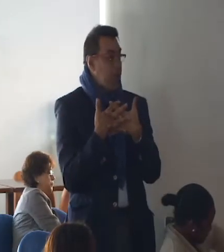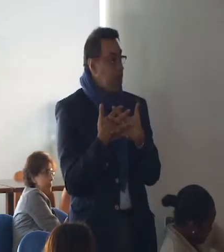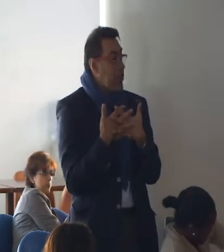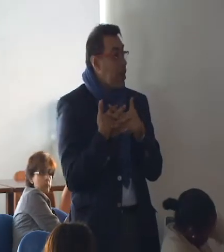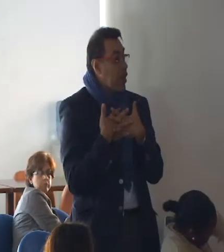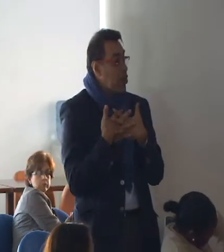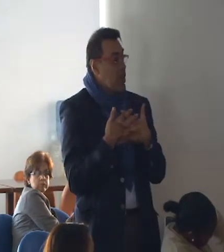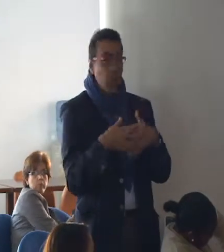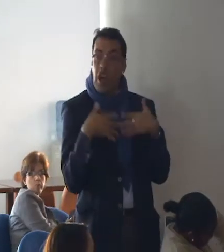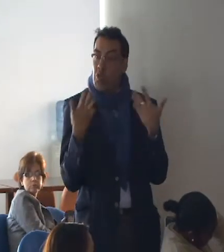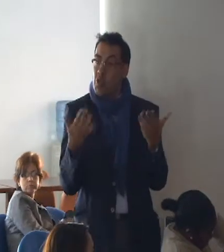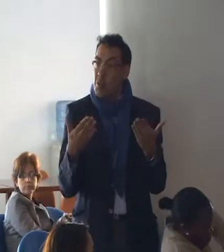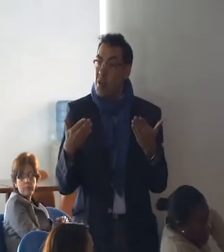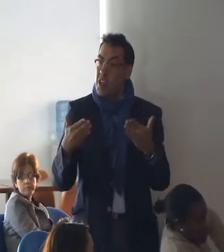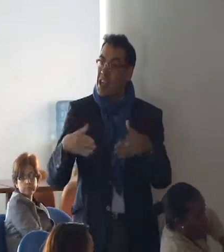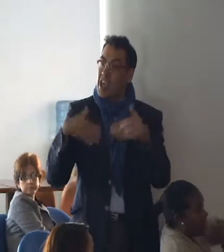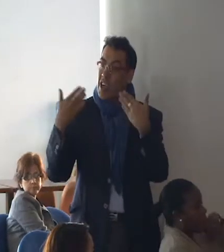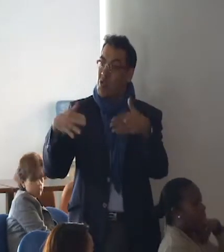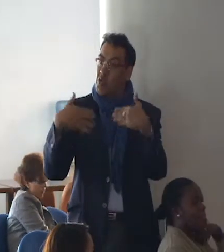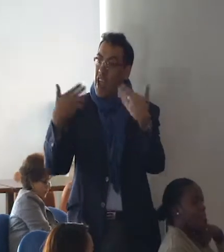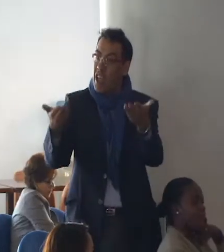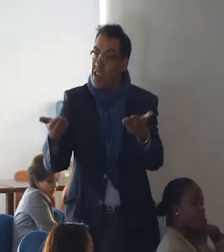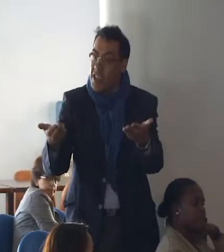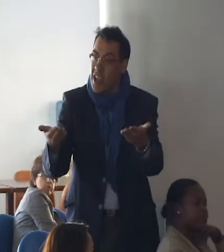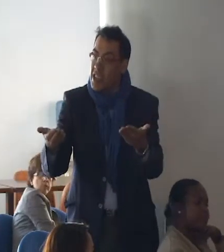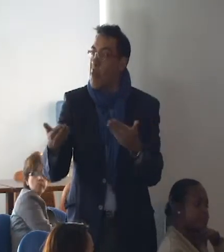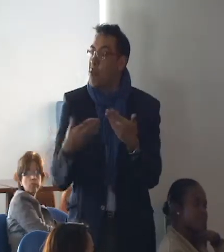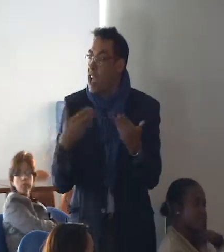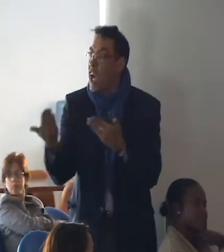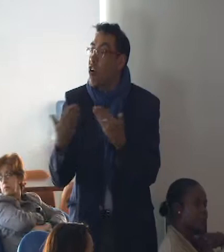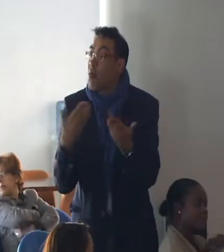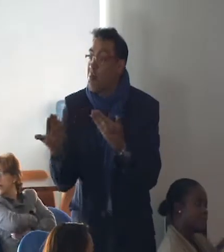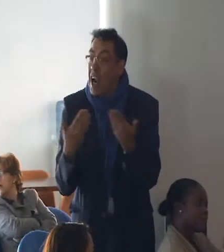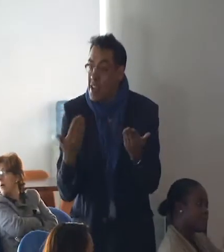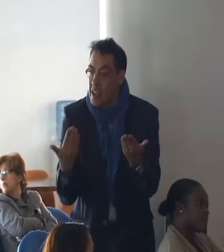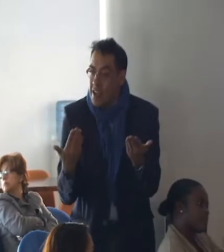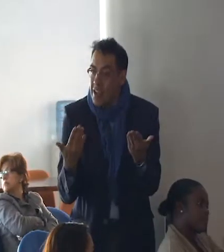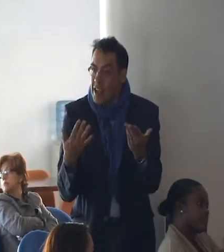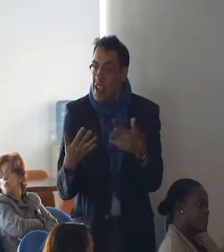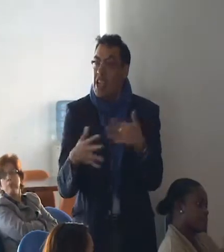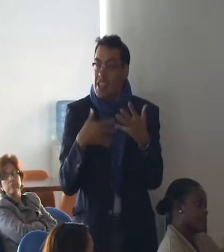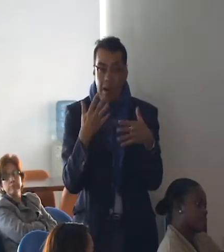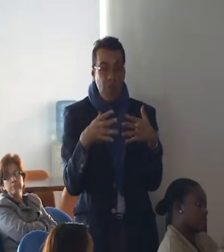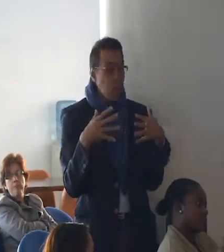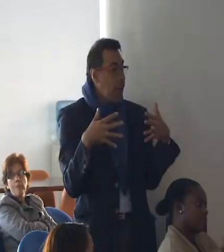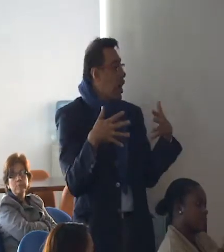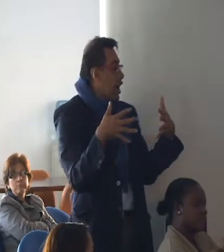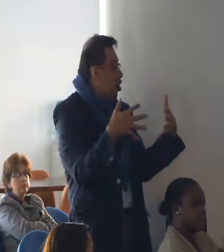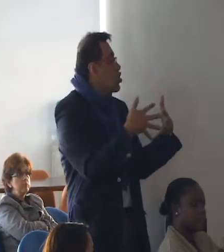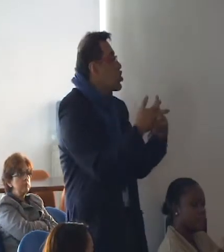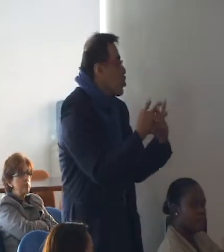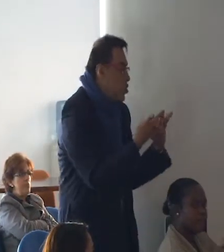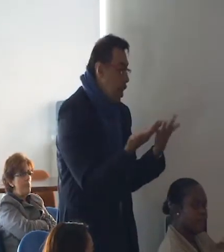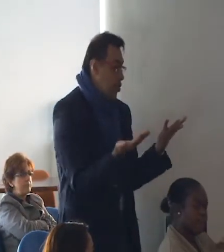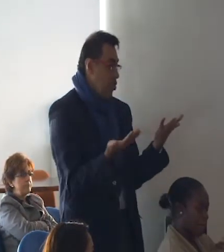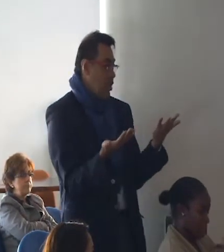fuera exclusivamente mía. O sea, yo la uso porque sé que ustedes también la comparten y